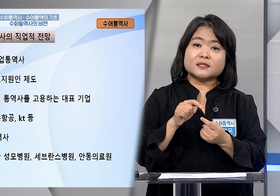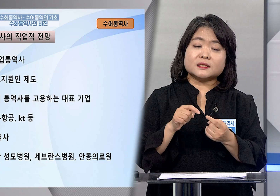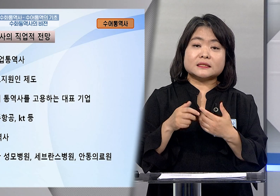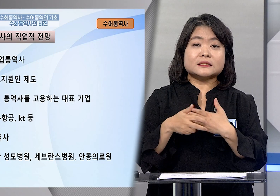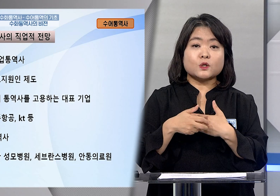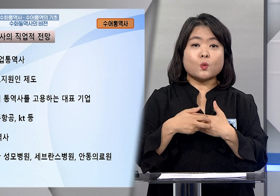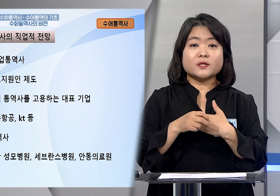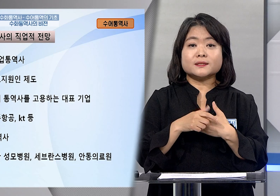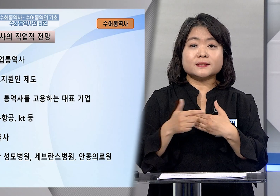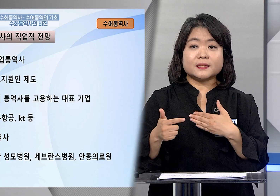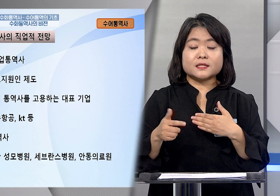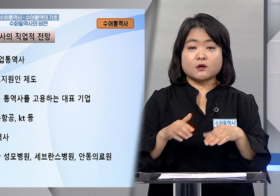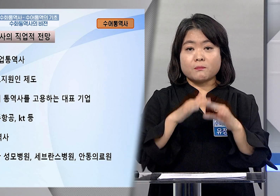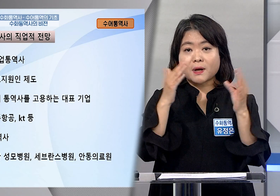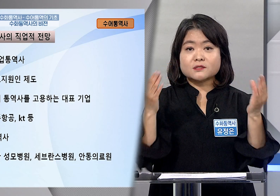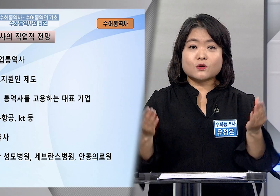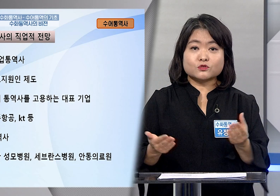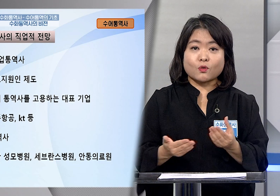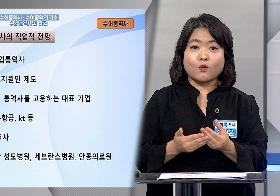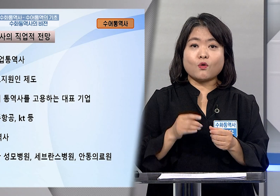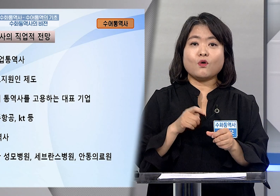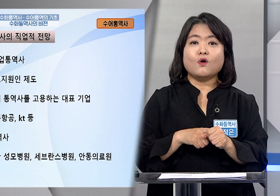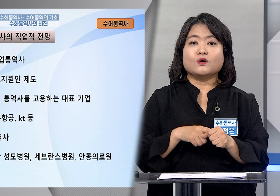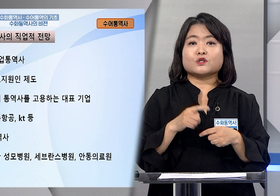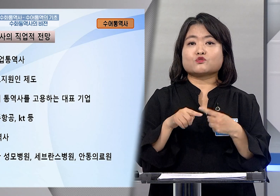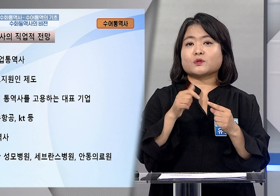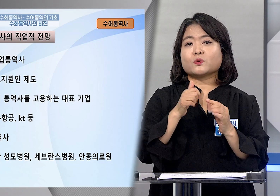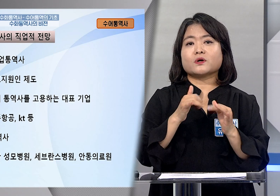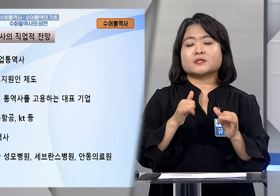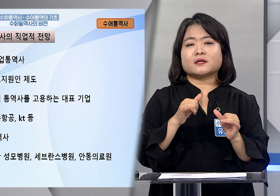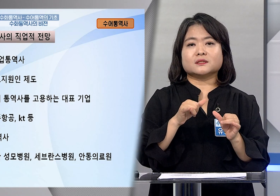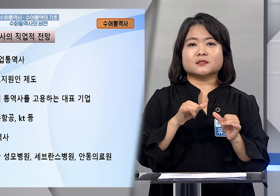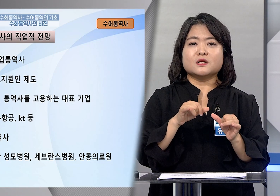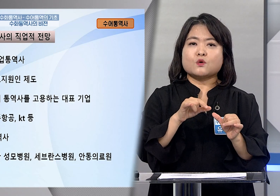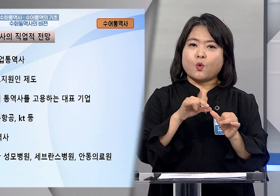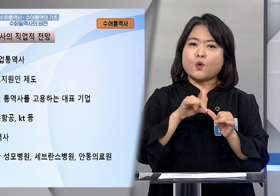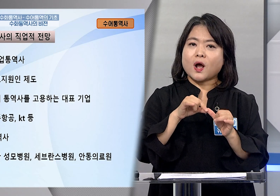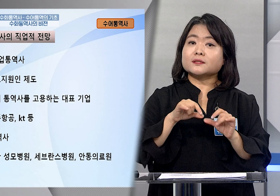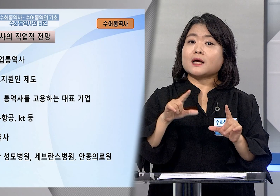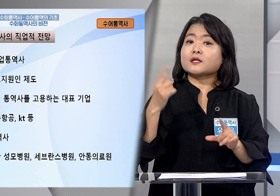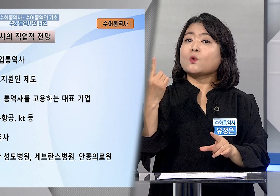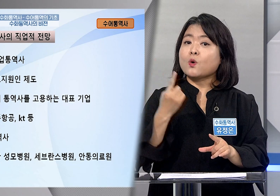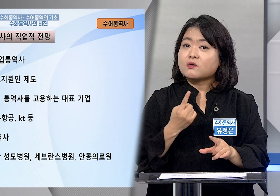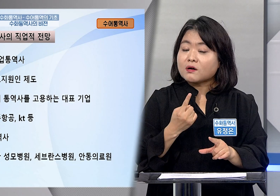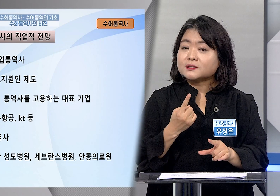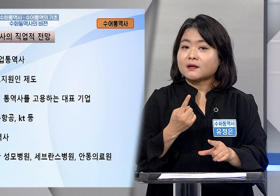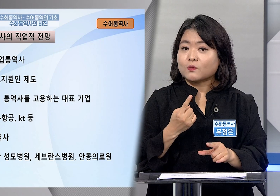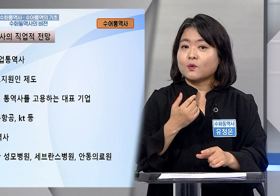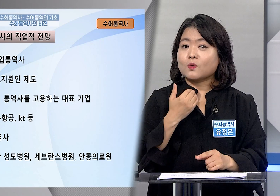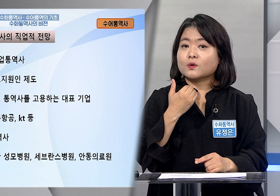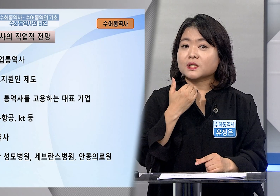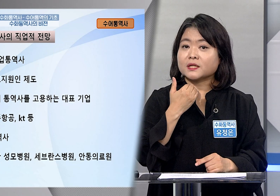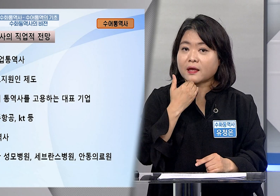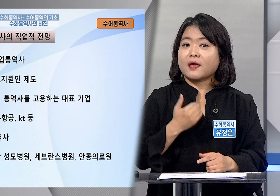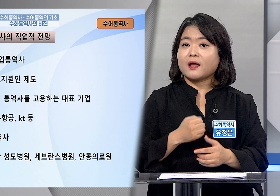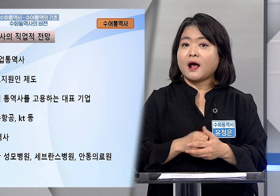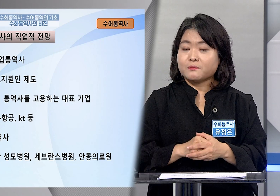운영하는 의료원들이 전반적으로 이제 수화통역사를 고용하는 날이 올 것이라고